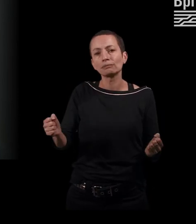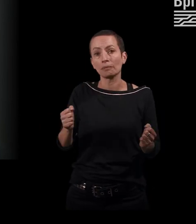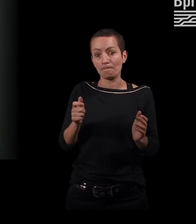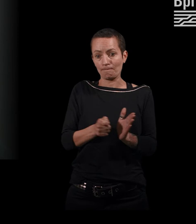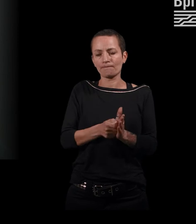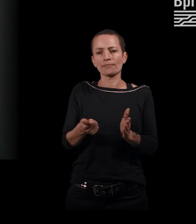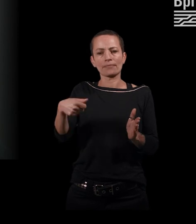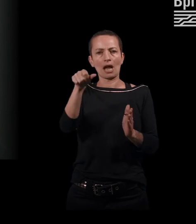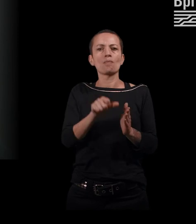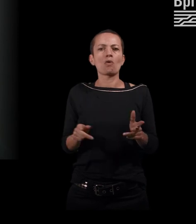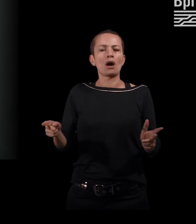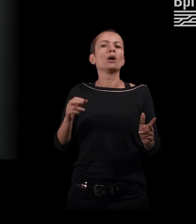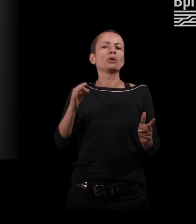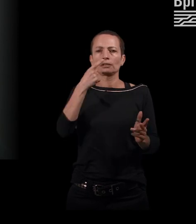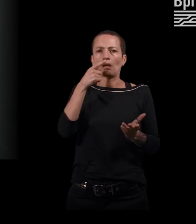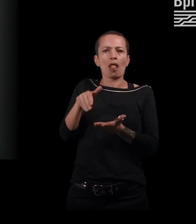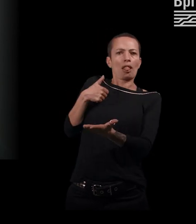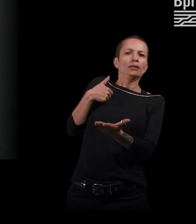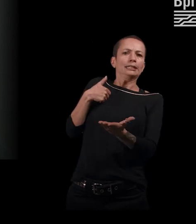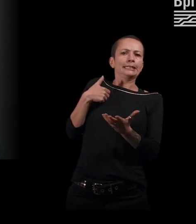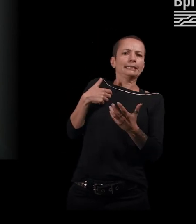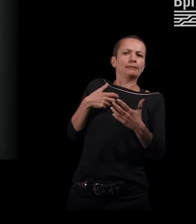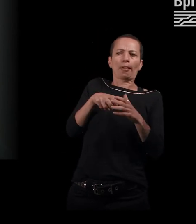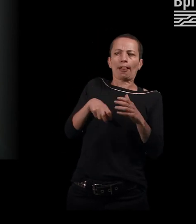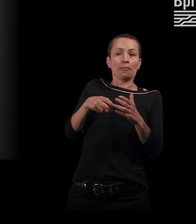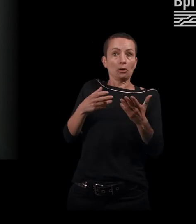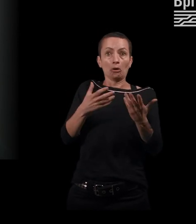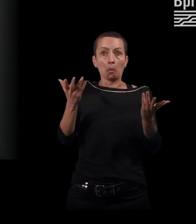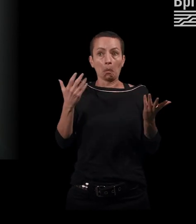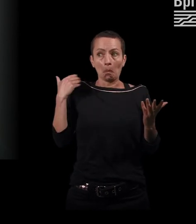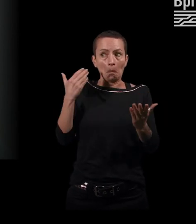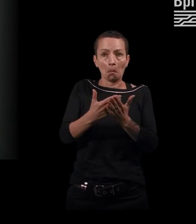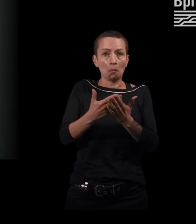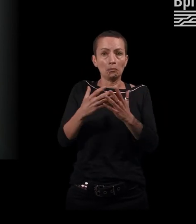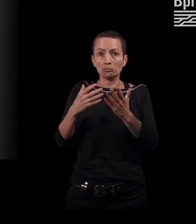mois-là, oui, j'ai été en exil. Mais tout le reste du temps, j'étais un expatrié.